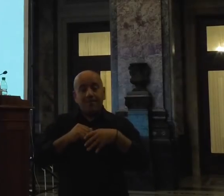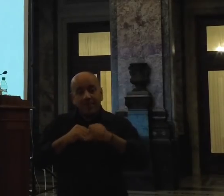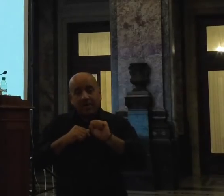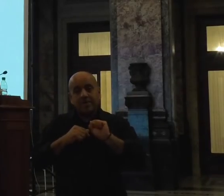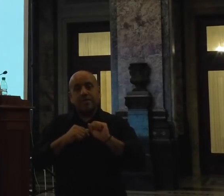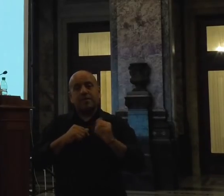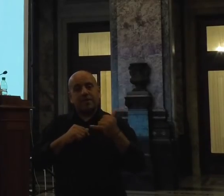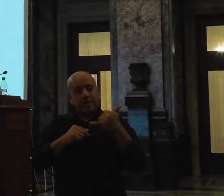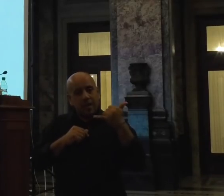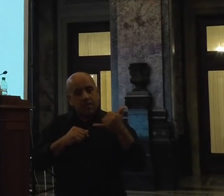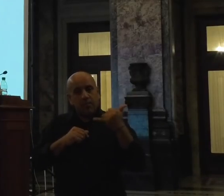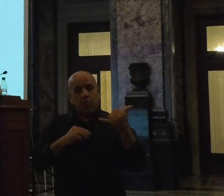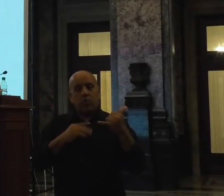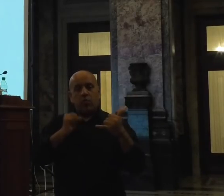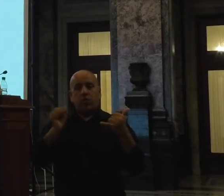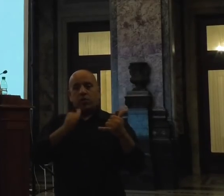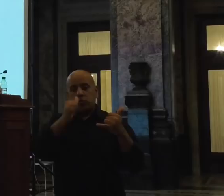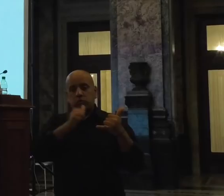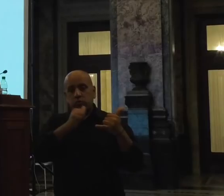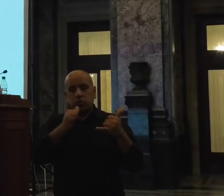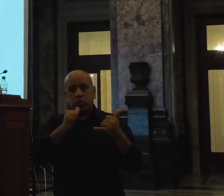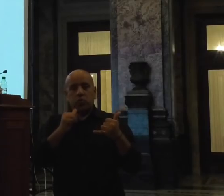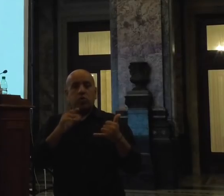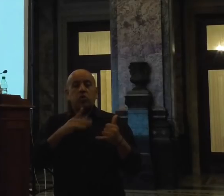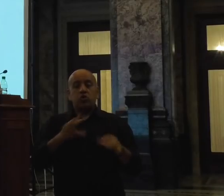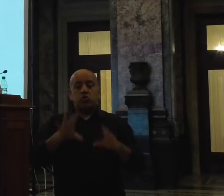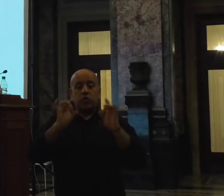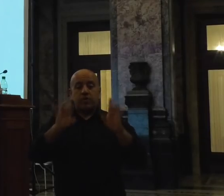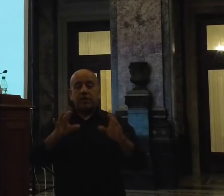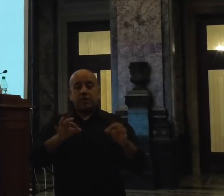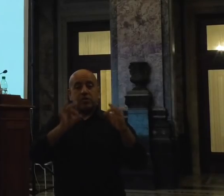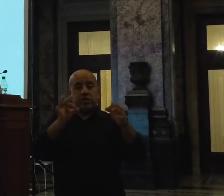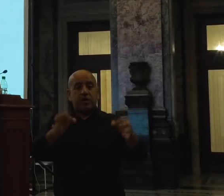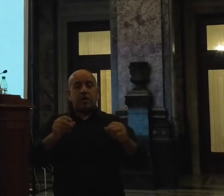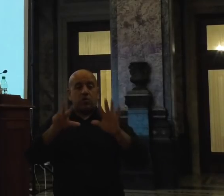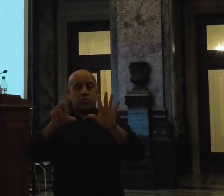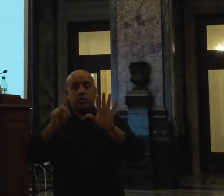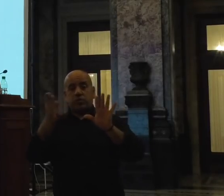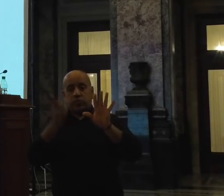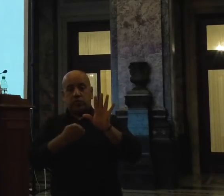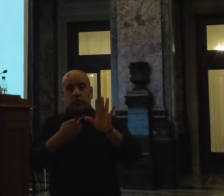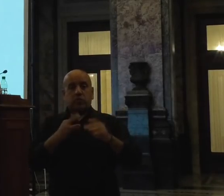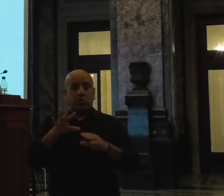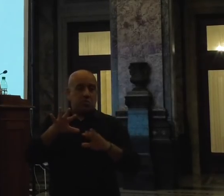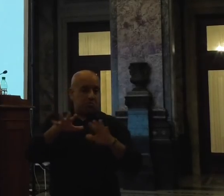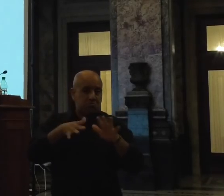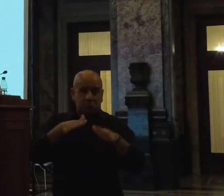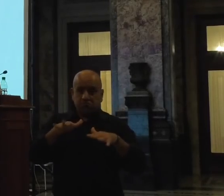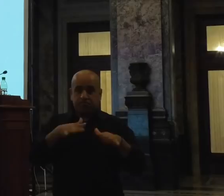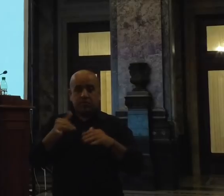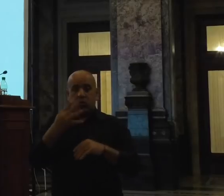tiempo mejorar la respuesta, solo llegan al 80%, y les lleva aproximadamente